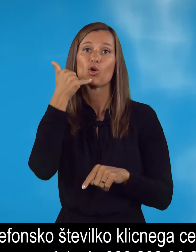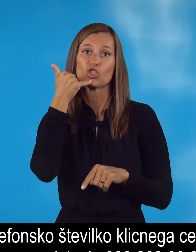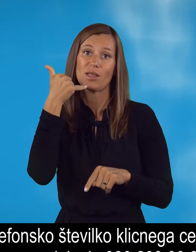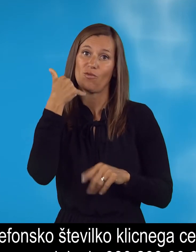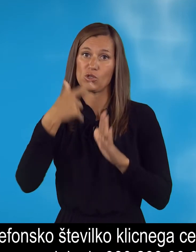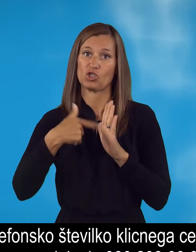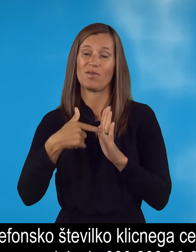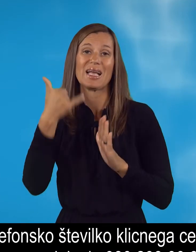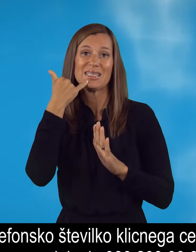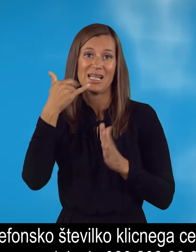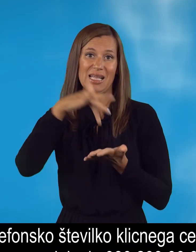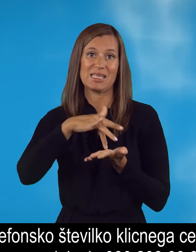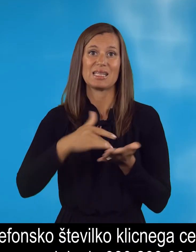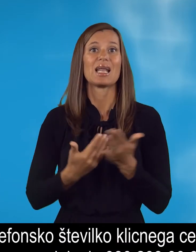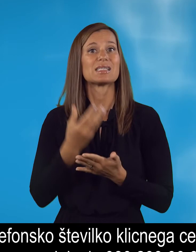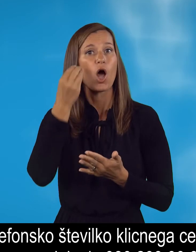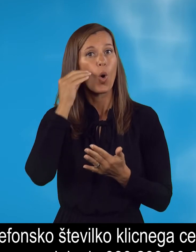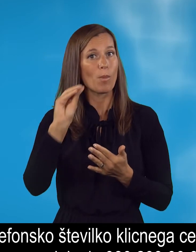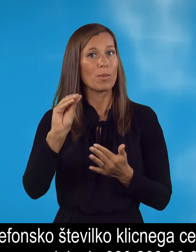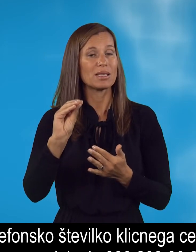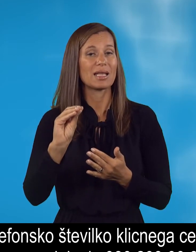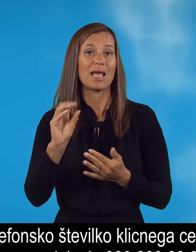telefonsko številko klicnega centra za opominjanje